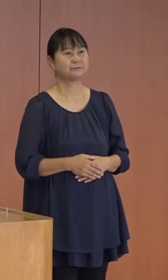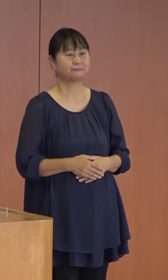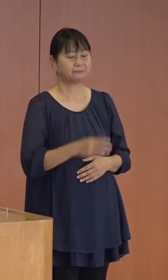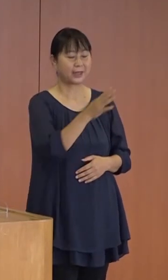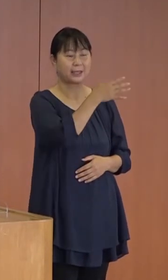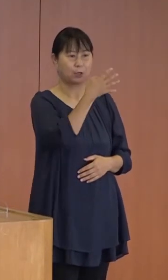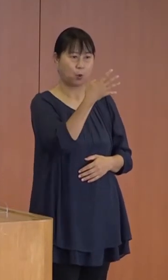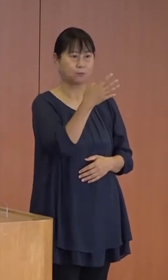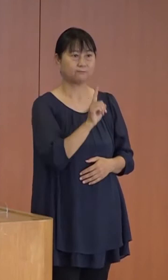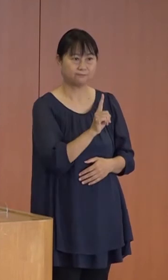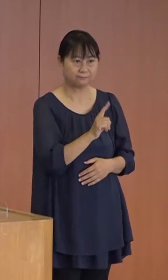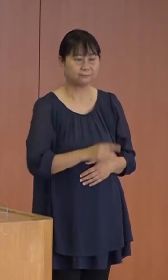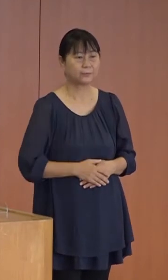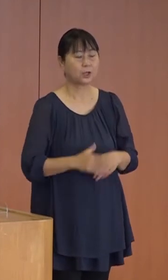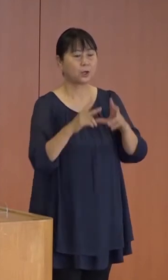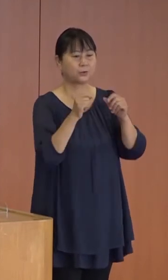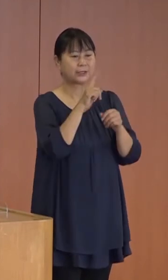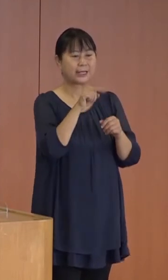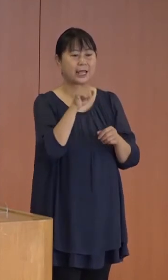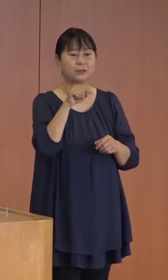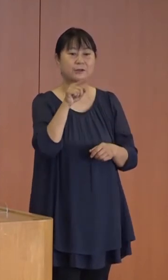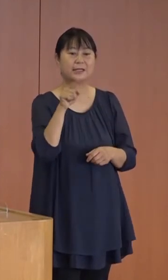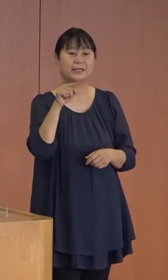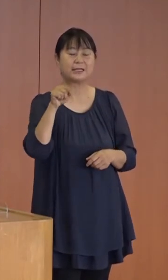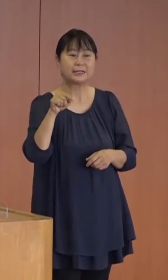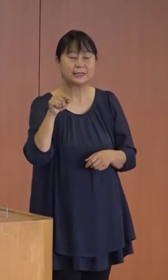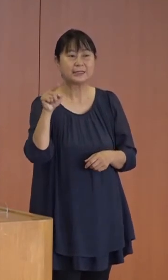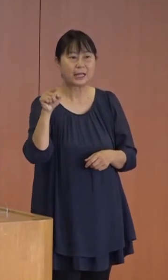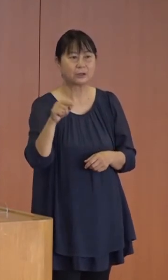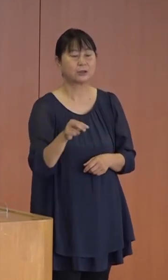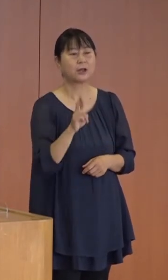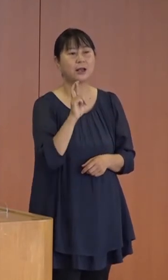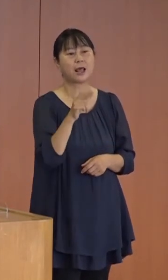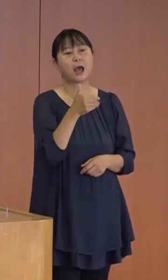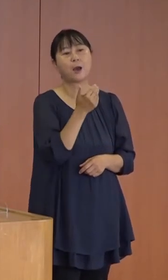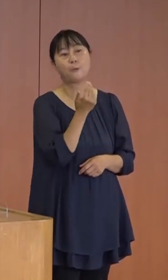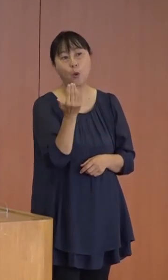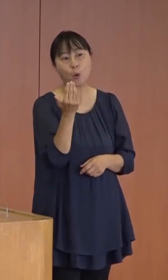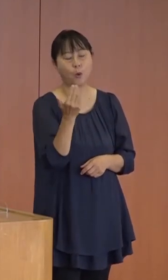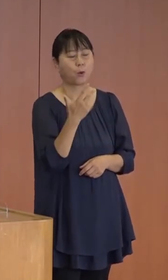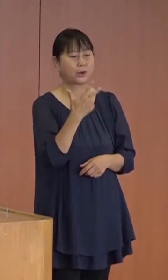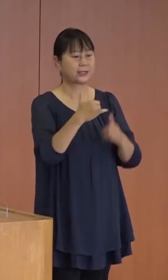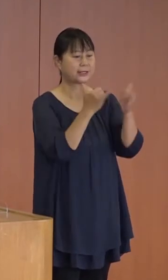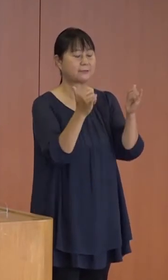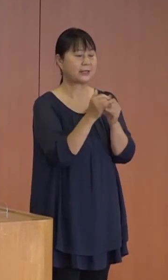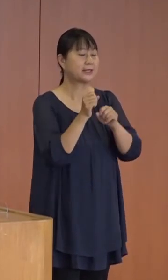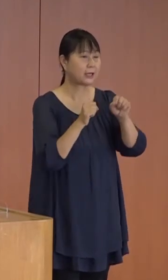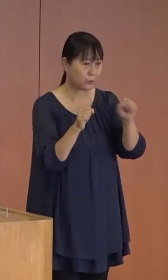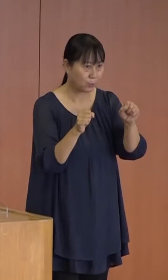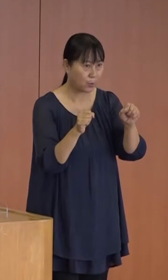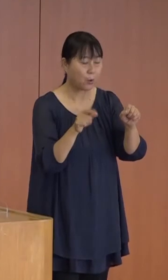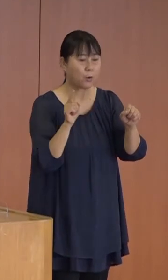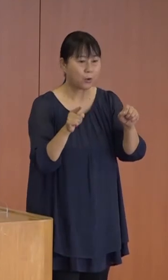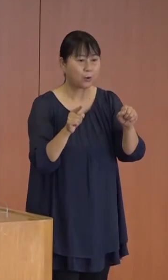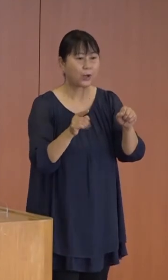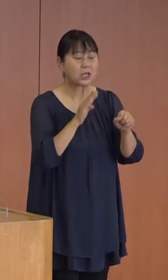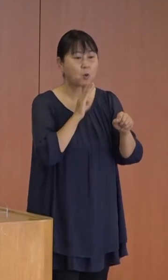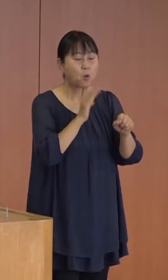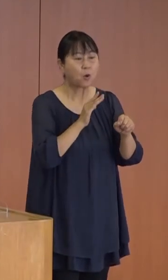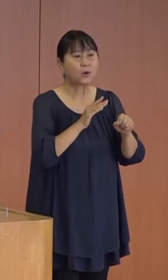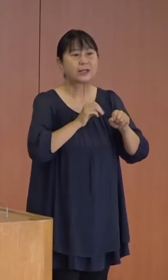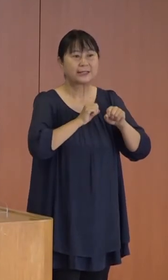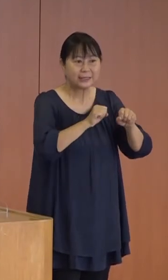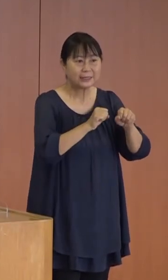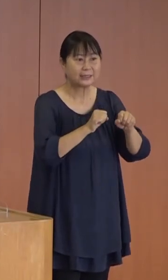第4に富士 SDGs ラボ市民活動 SDGs 実践ゼミナール